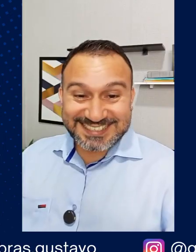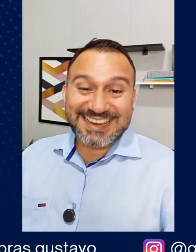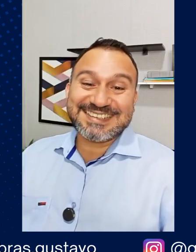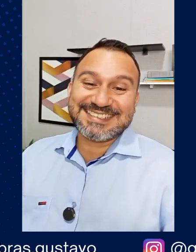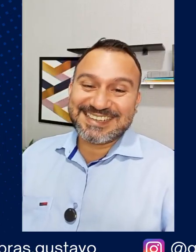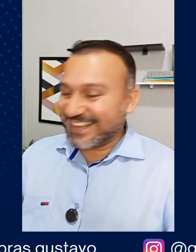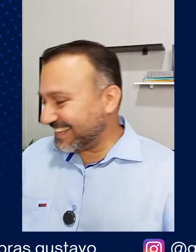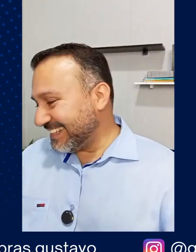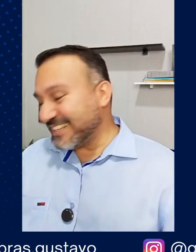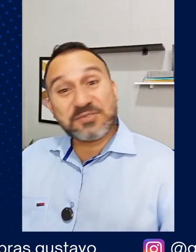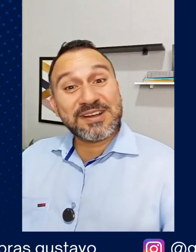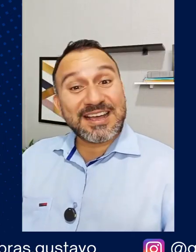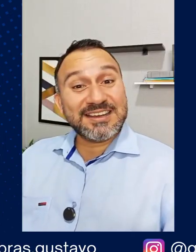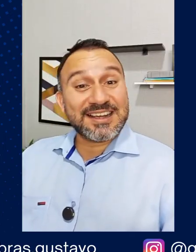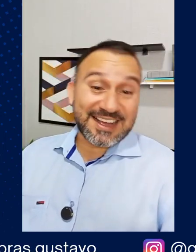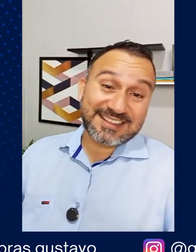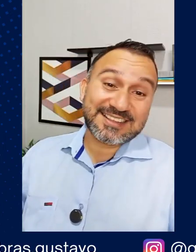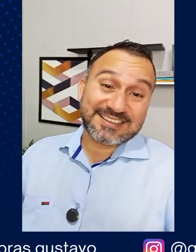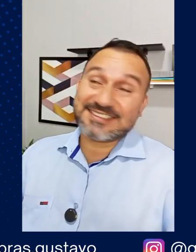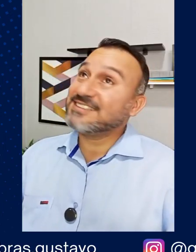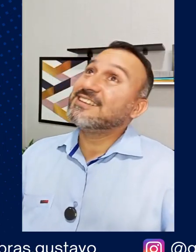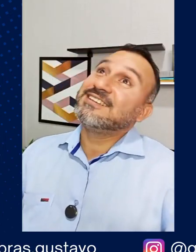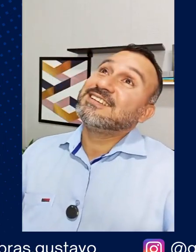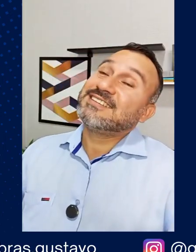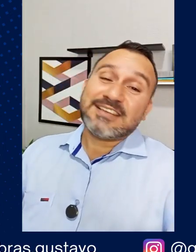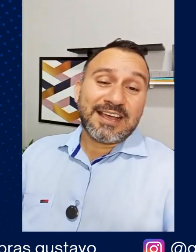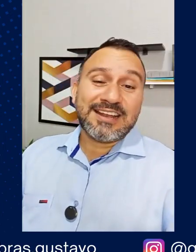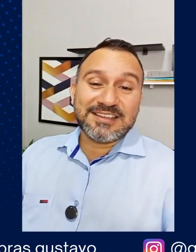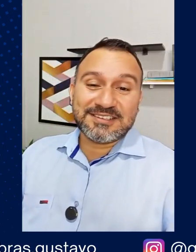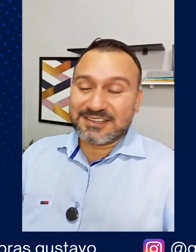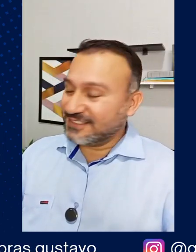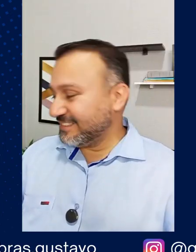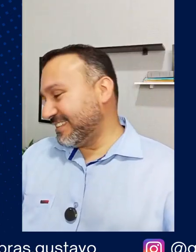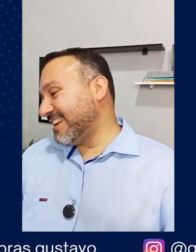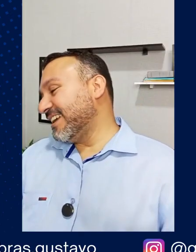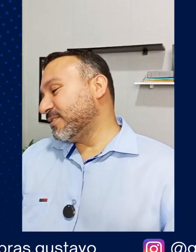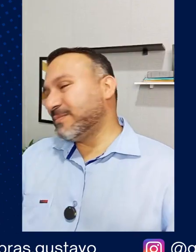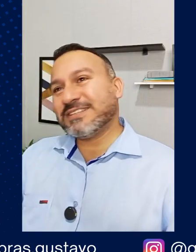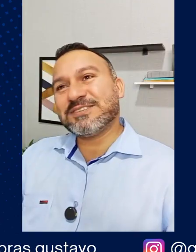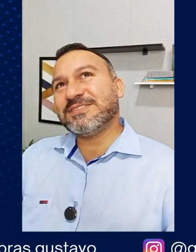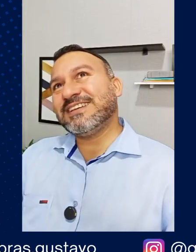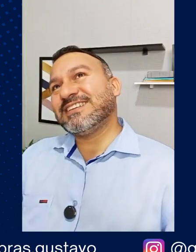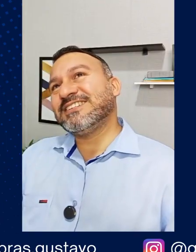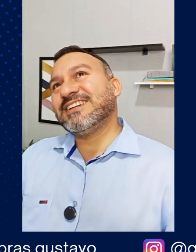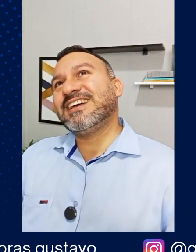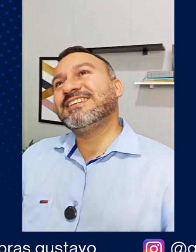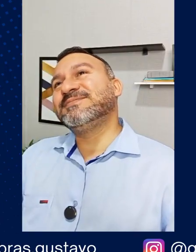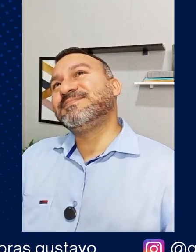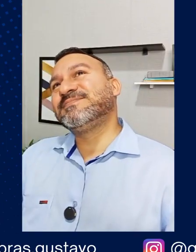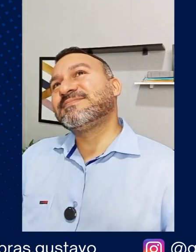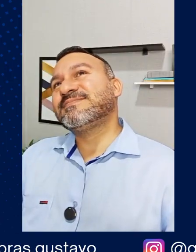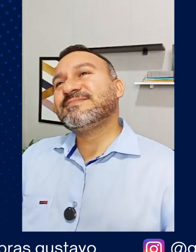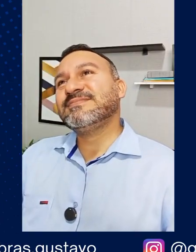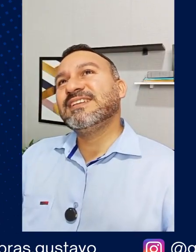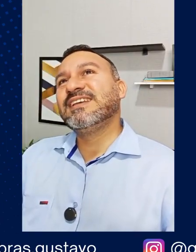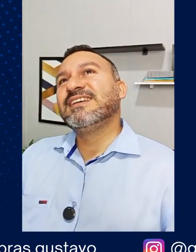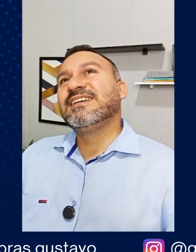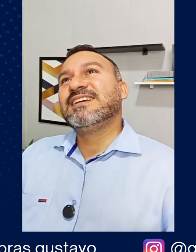ficam exageradas ou caricatas. Será, Lídia? Será que a sua expressão fica exagerada?